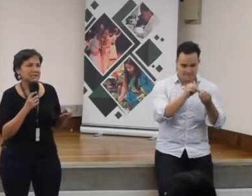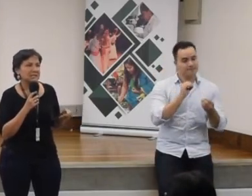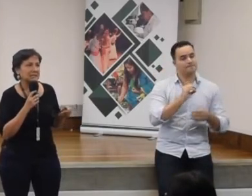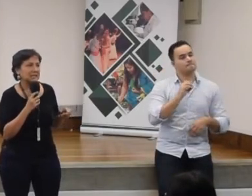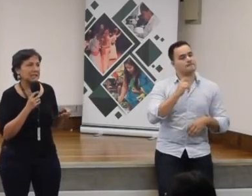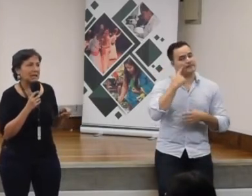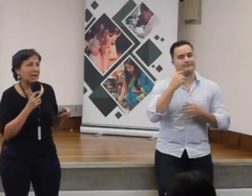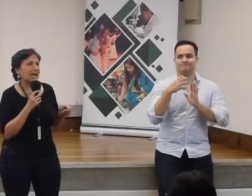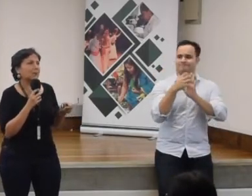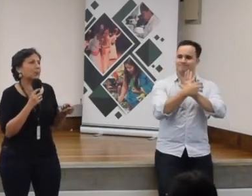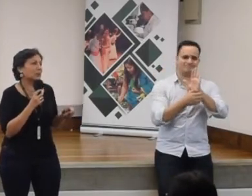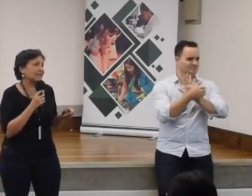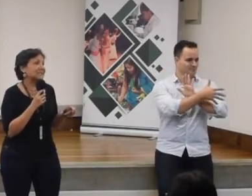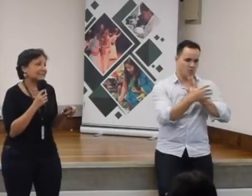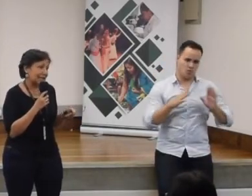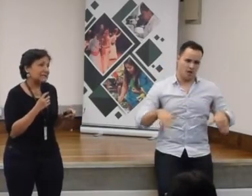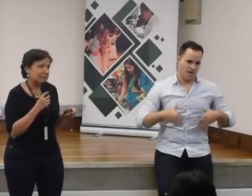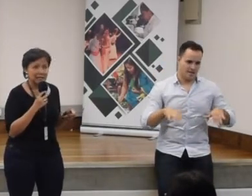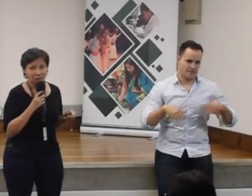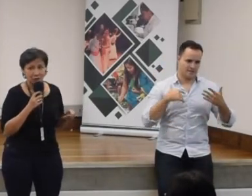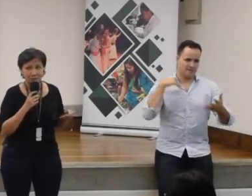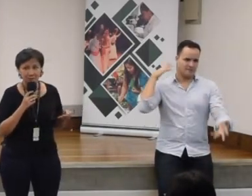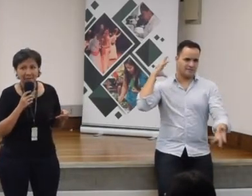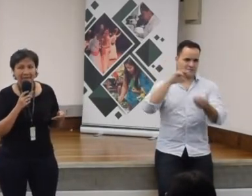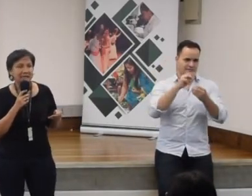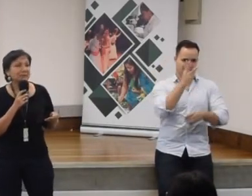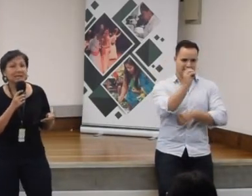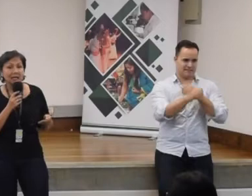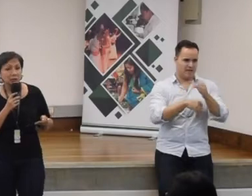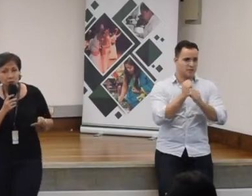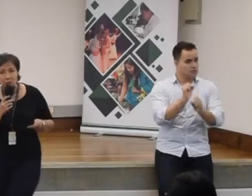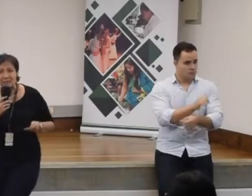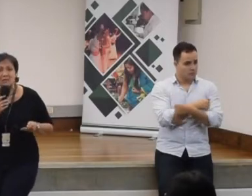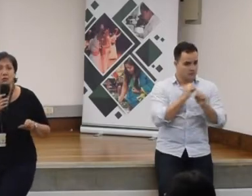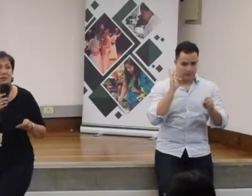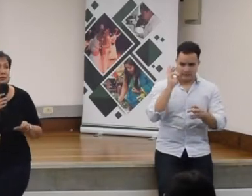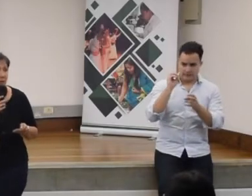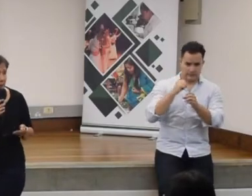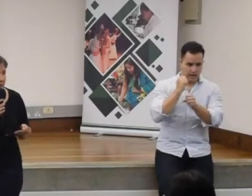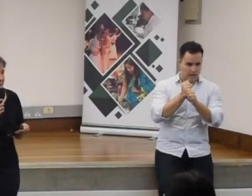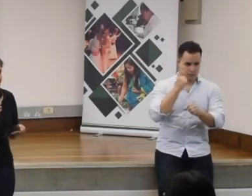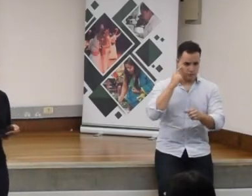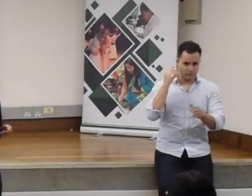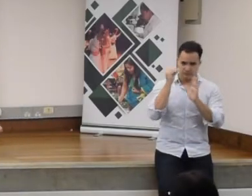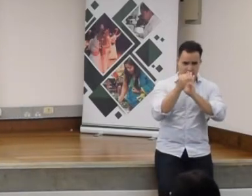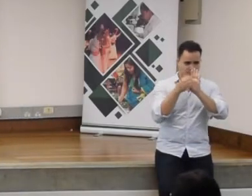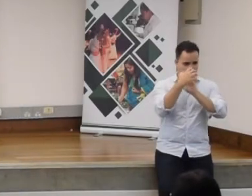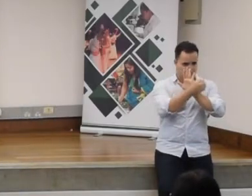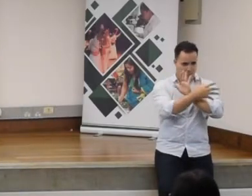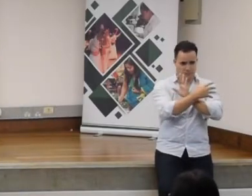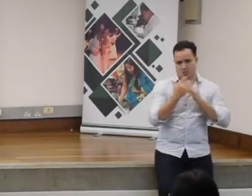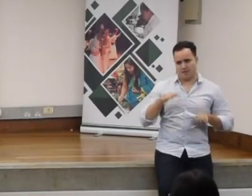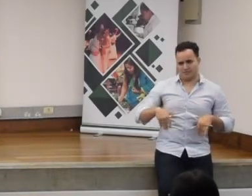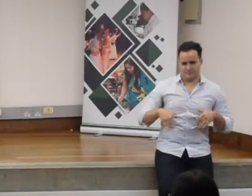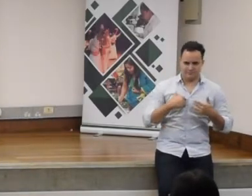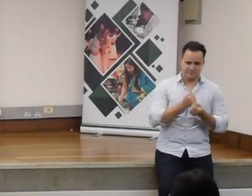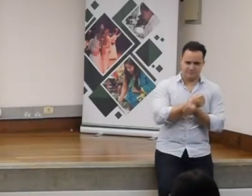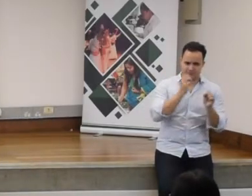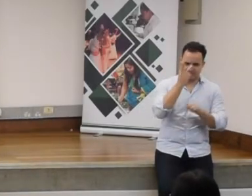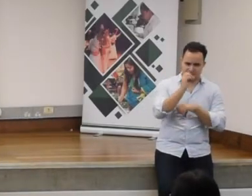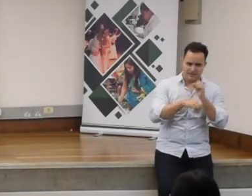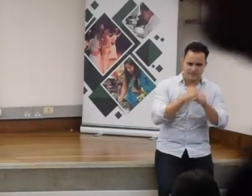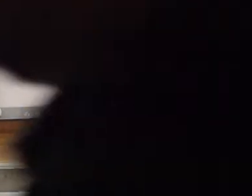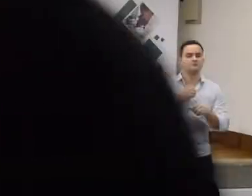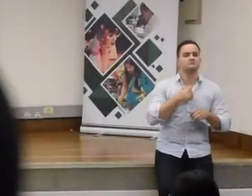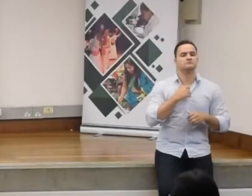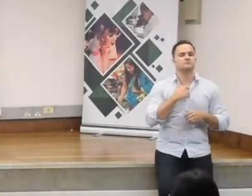la universidad por más de 30 años. El tema de las tutorías no es nuevo. La labor que viene haciendo